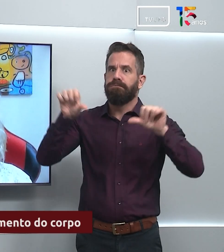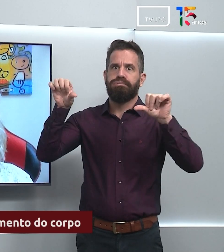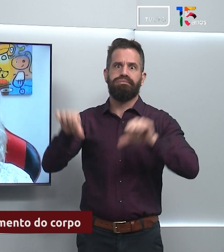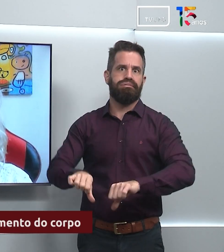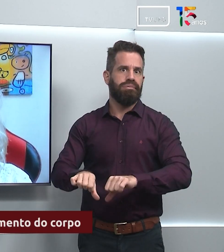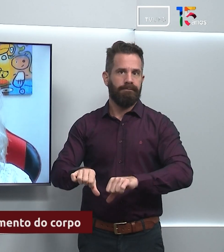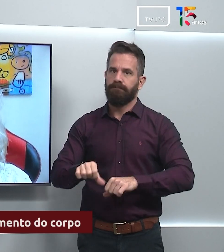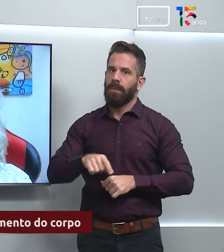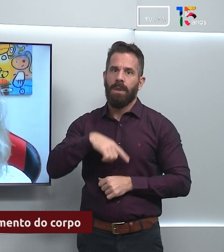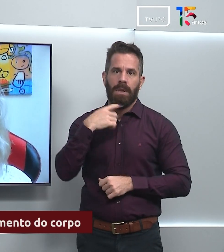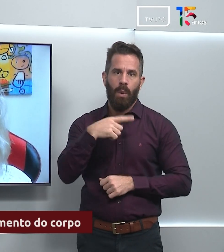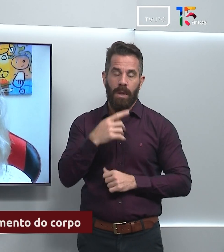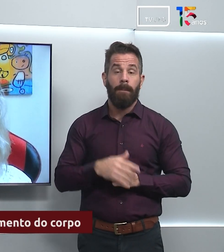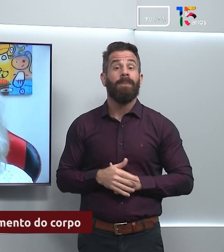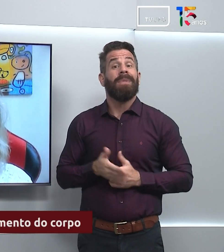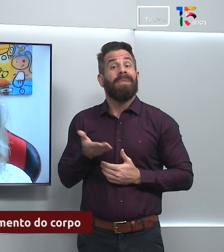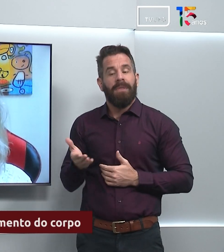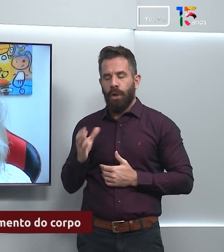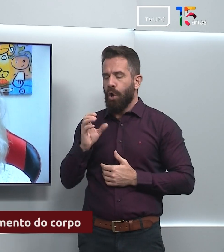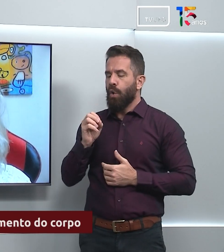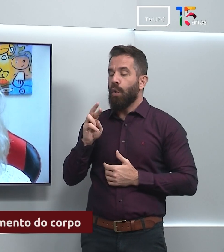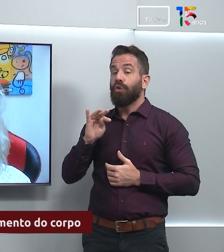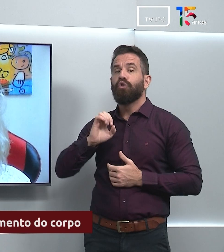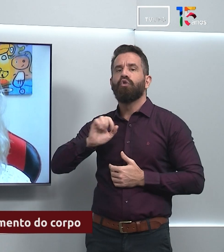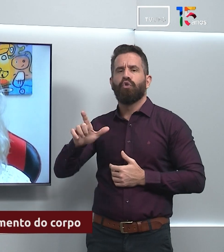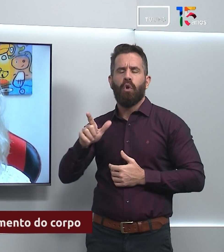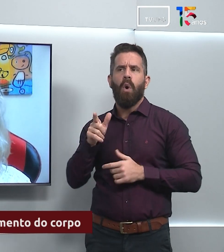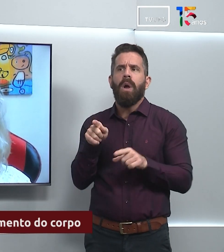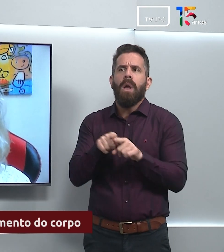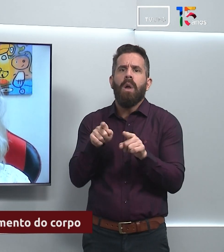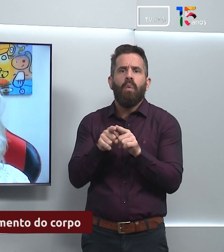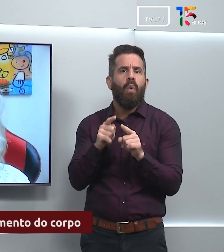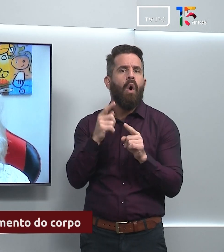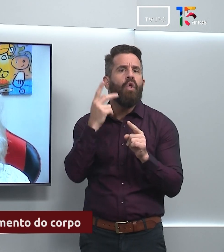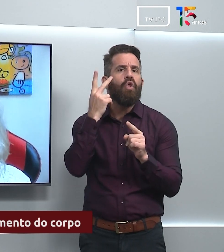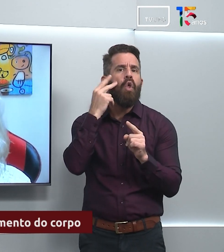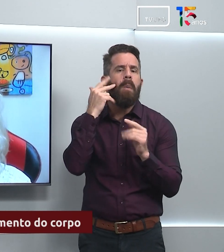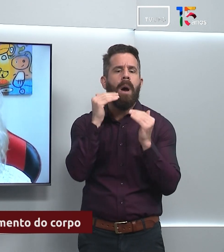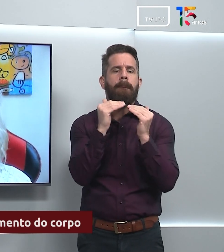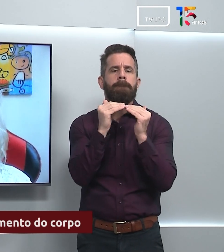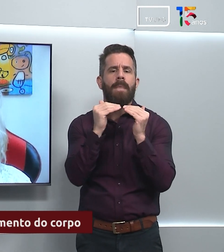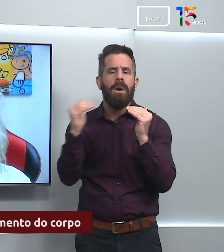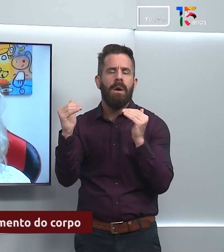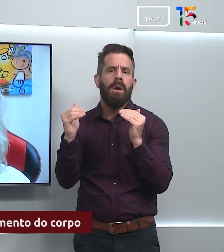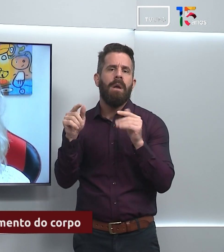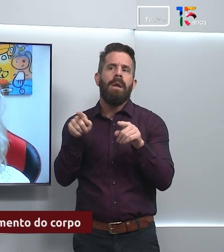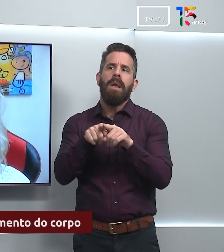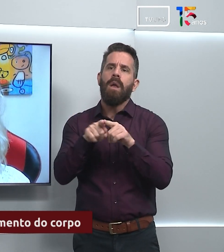faz? Em quantidades normais, ele mantém a pressão, ajuda a